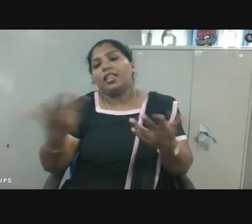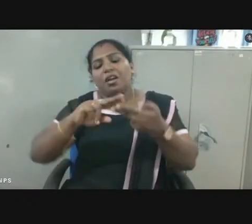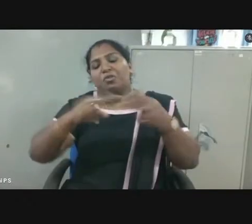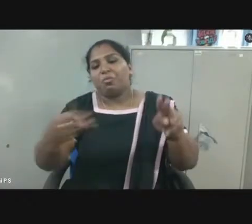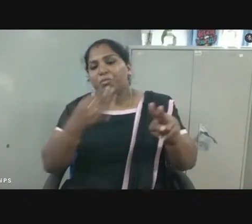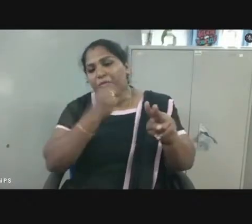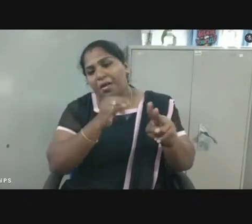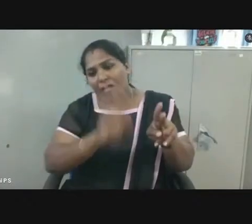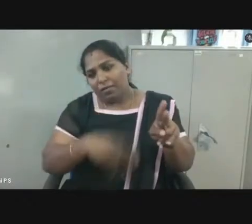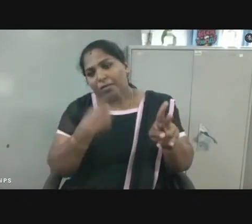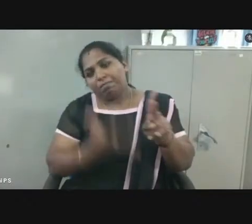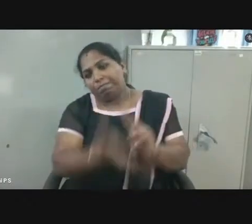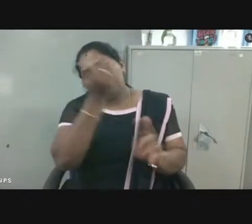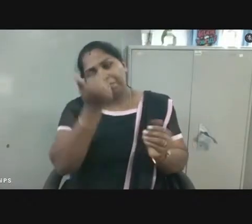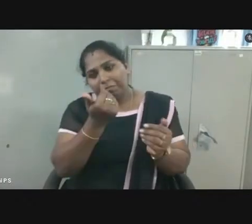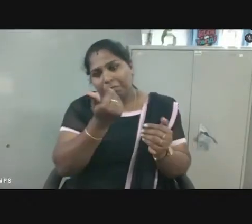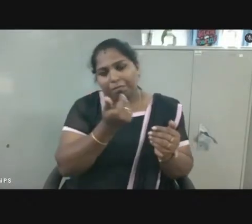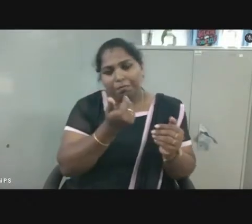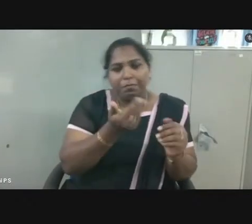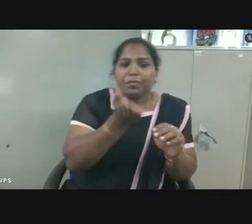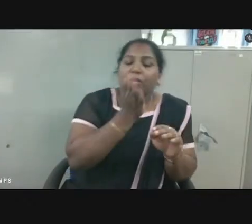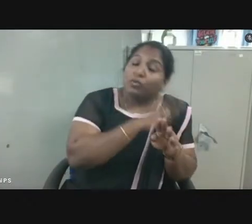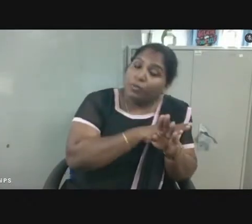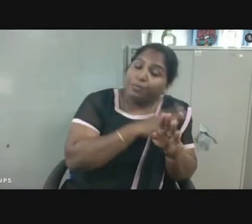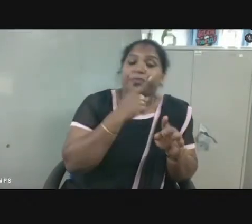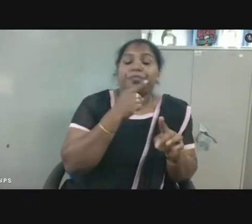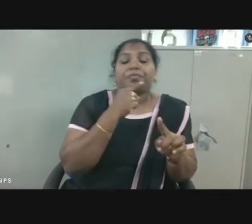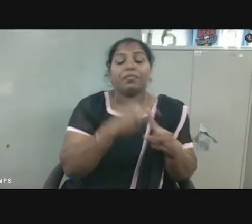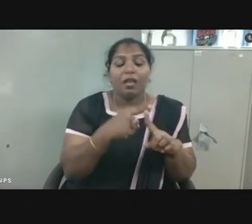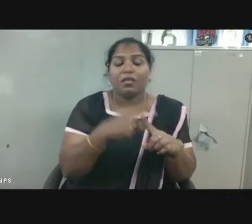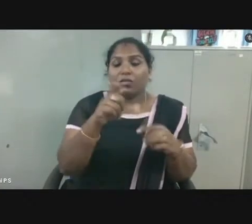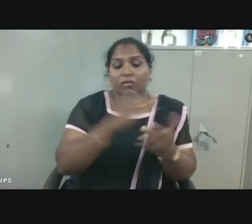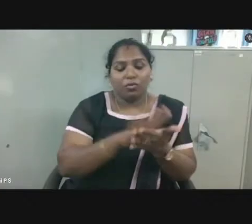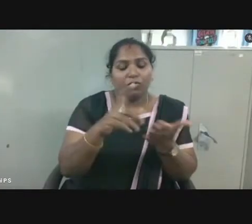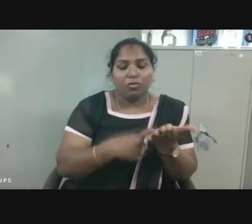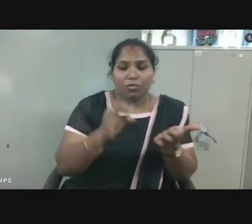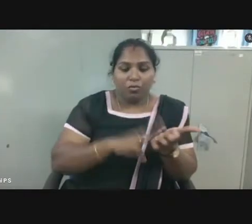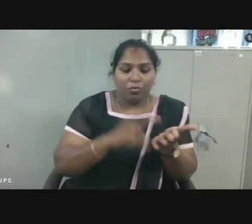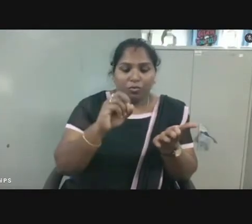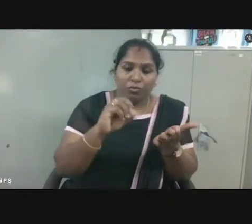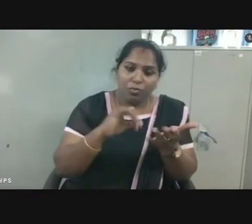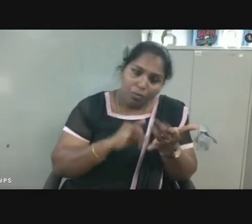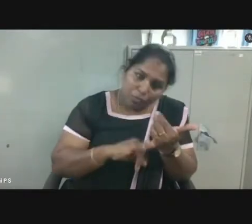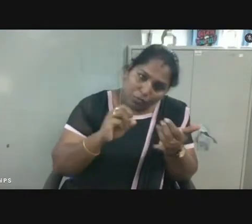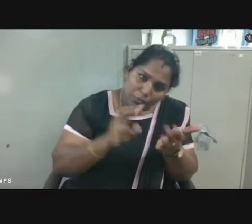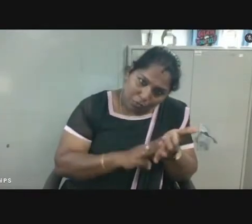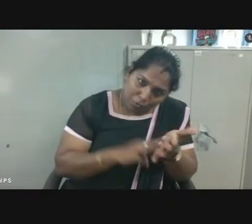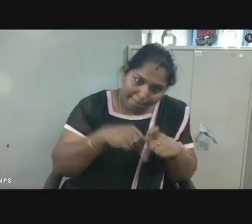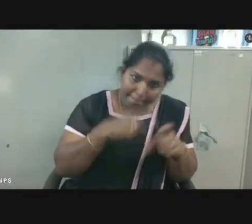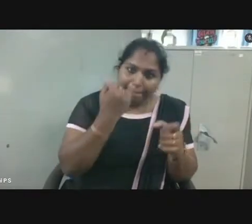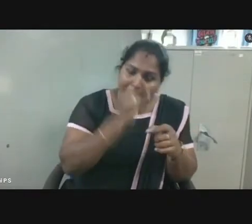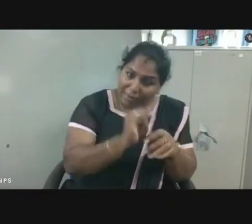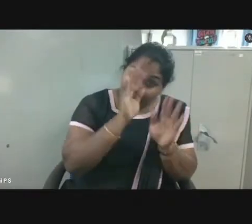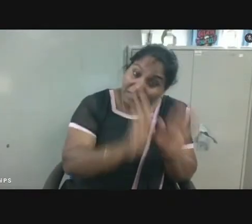കൺഫേം ചെയ്യാം. അപ്പൊ DMD ജീൻ എന്ന് പറഞ്ഞാൽ എക്സ് ക്രോമസോമിനകത്തുള്ള ആ ജീൻ കേടാണെങ്കിൽ സംശയം ഒന്നുമില്ല, അത് ഡുഷീൻ